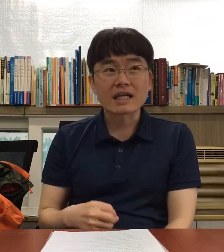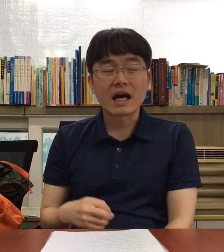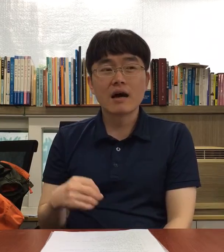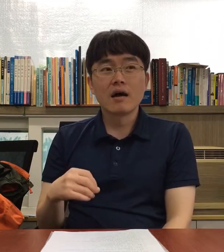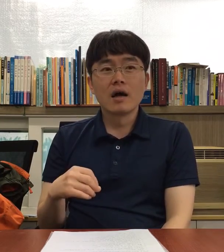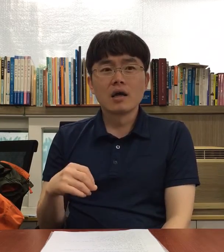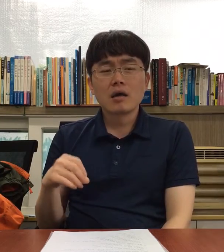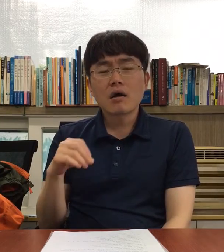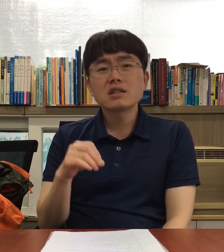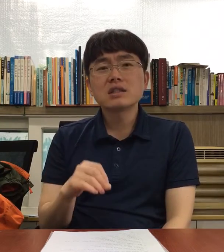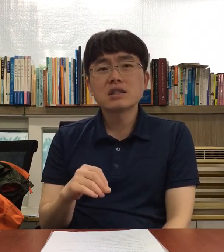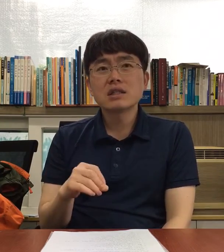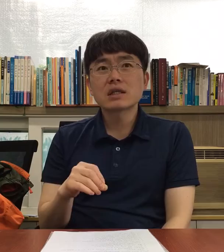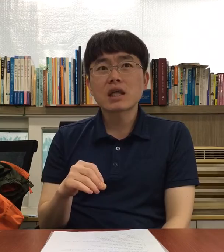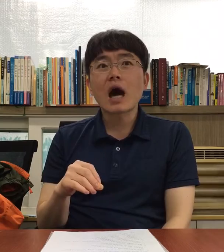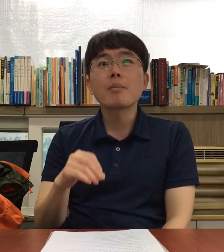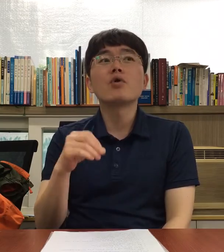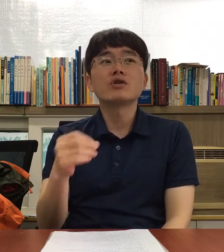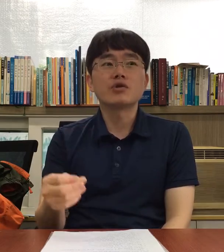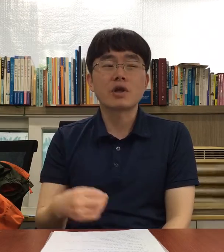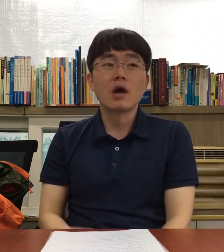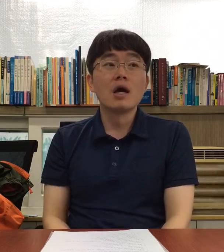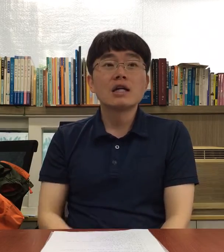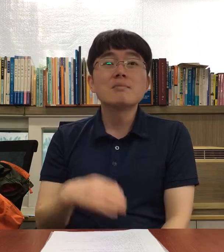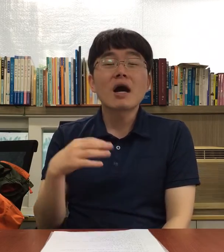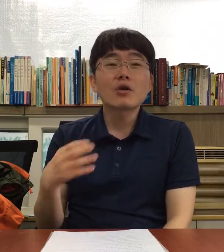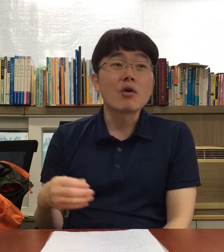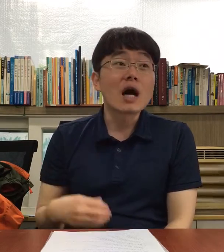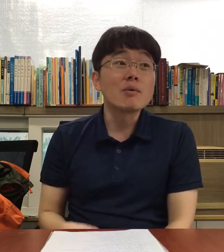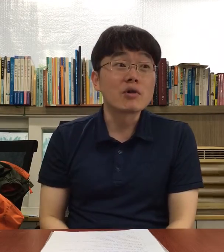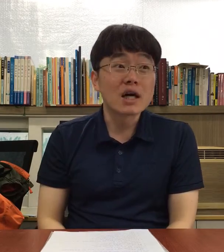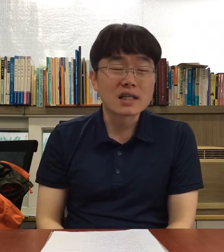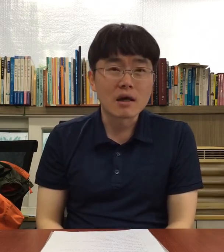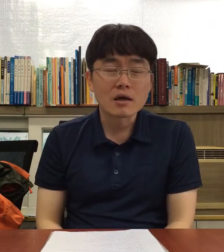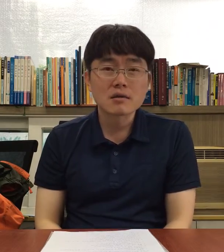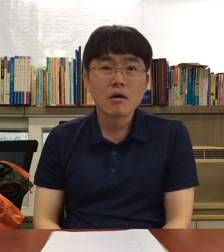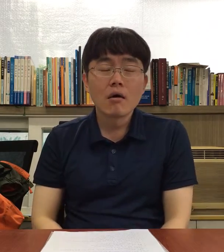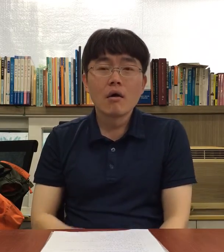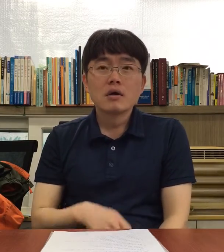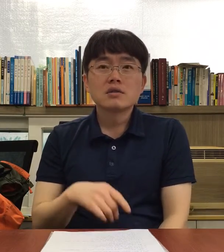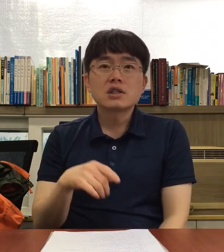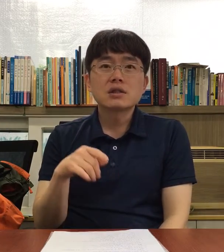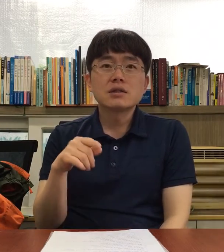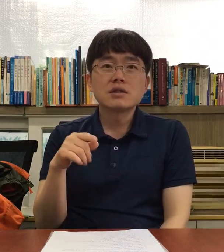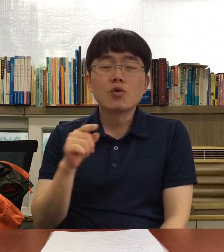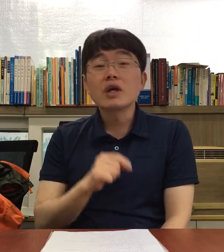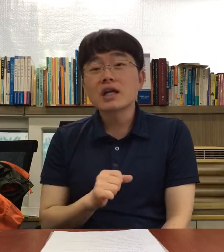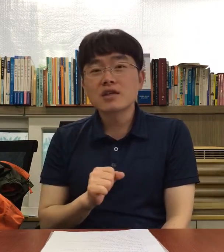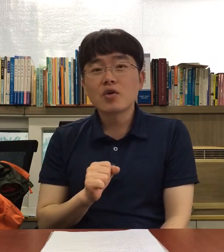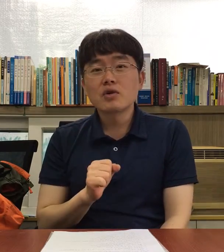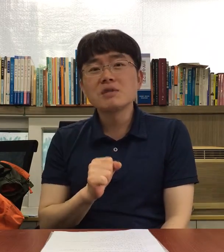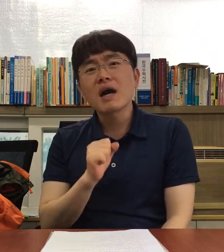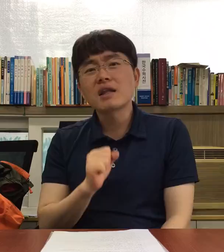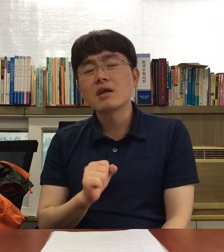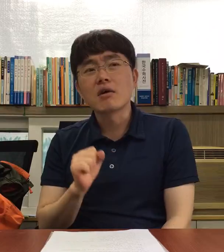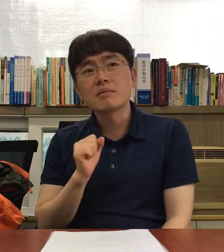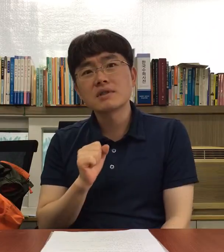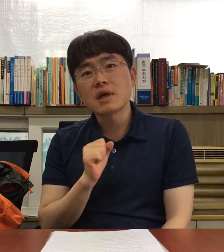음악이나 여러 가지 다 표현할 수 있어요. 음악에도 영감을 얻는다 하잖아요. 그래서 지금 농인 같은 경우는 음악에 대한 영감 자체가